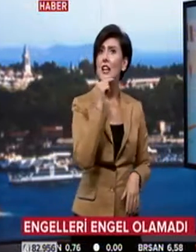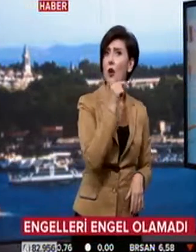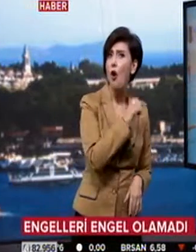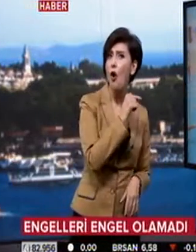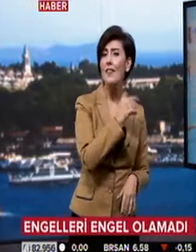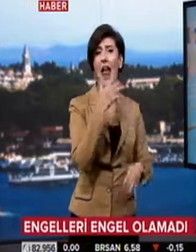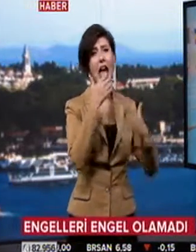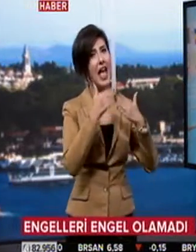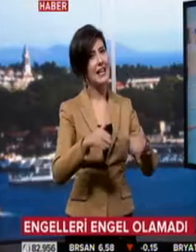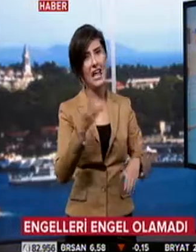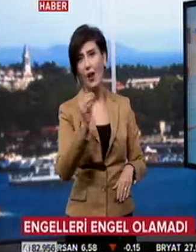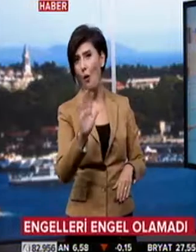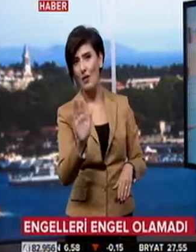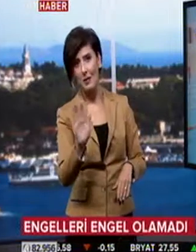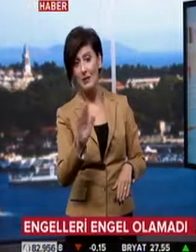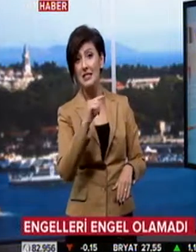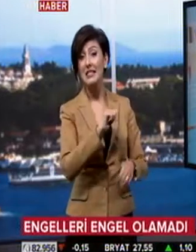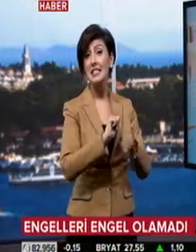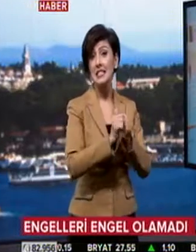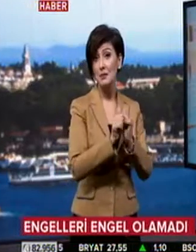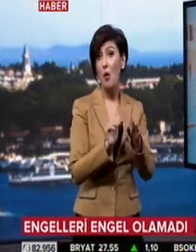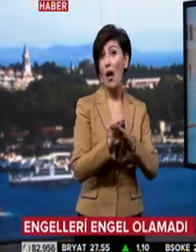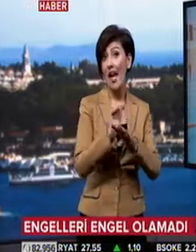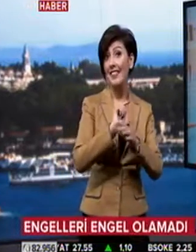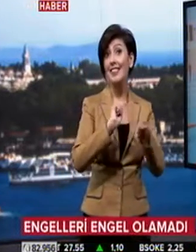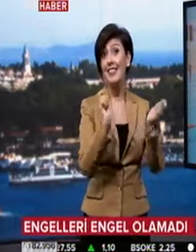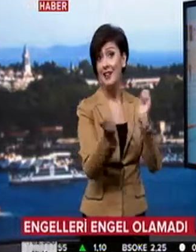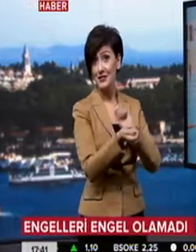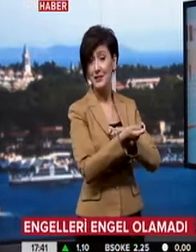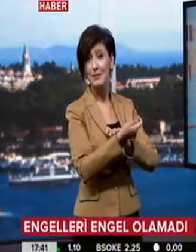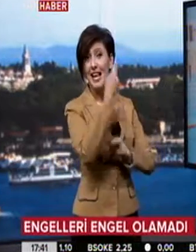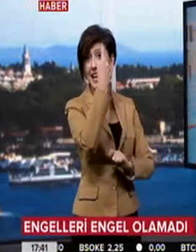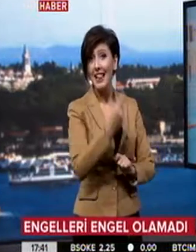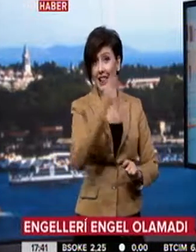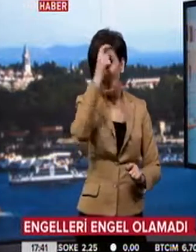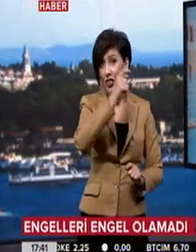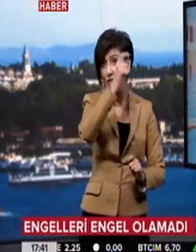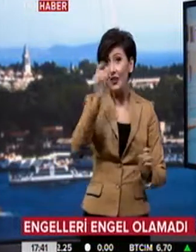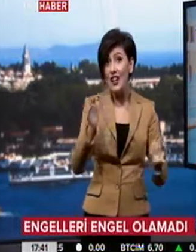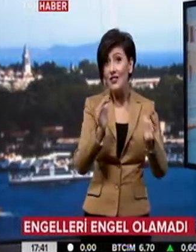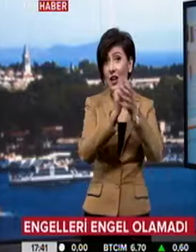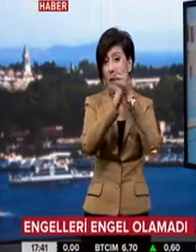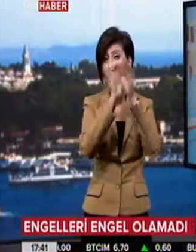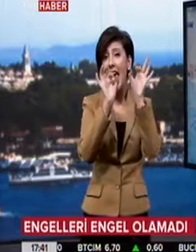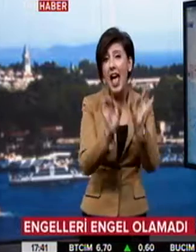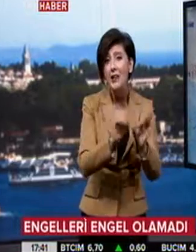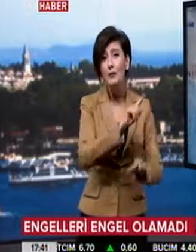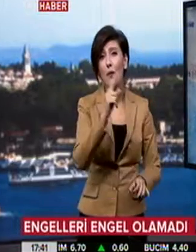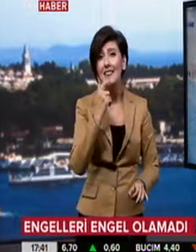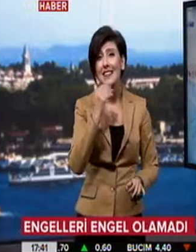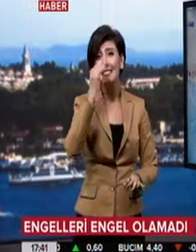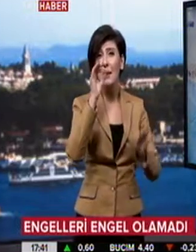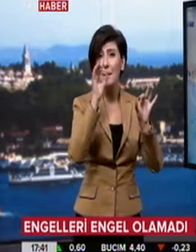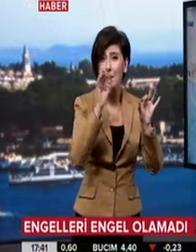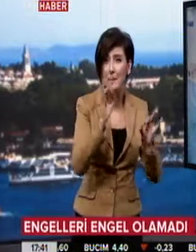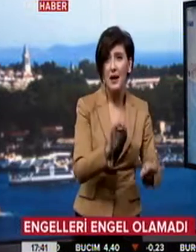Engelleri onlara engel olamamış. Spor hayatlarını değiştirmiş. İlk Türkiye şampiyonluğuna henüz